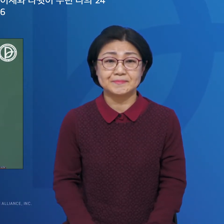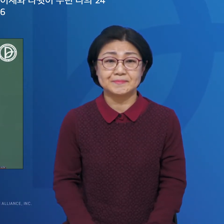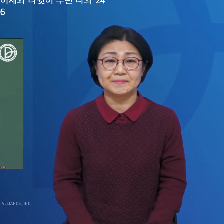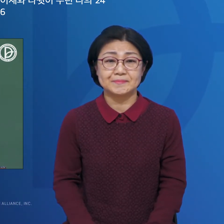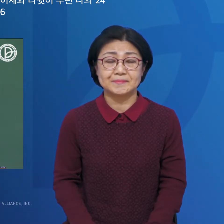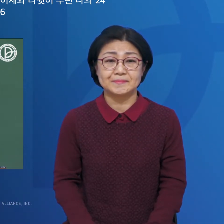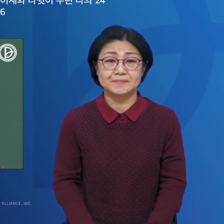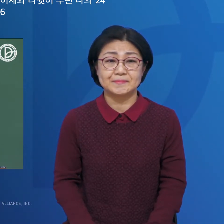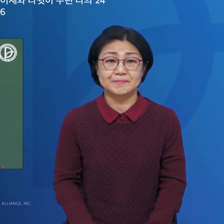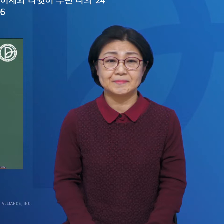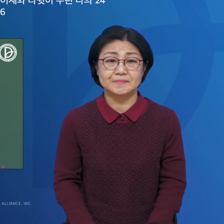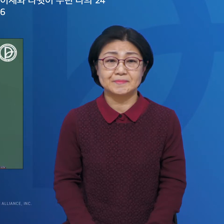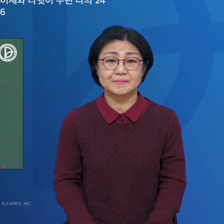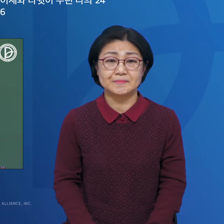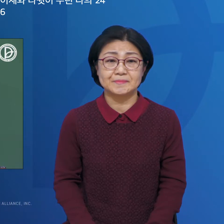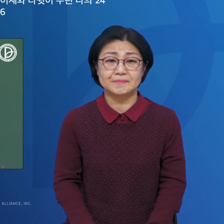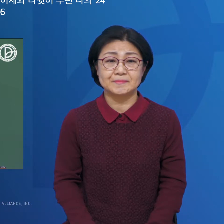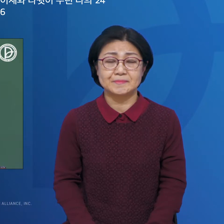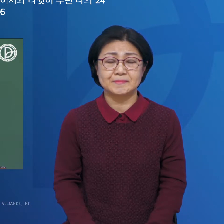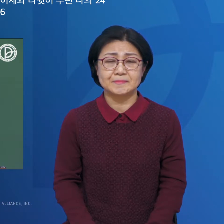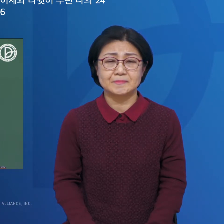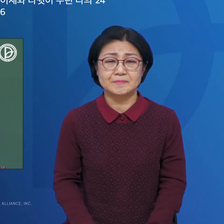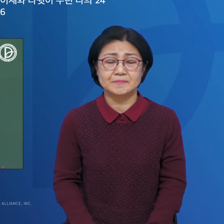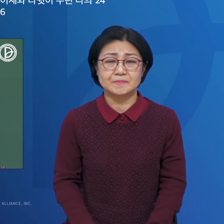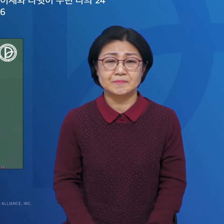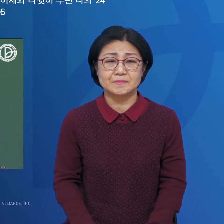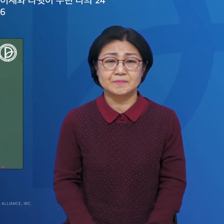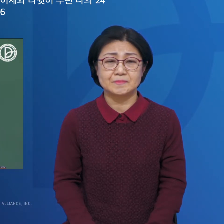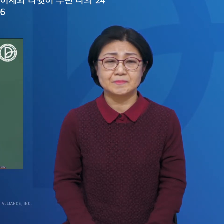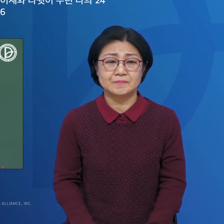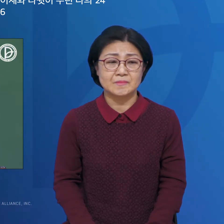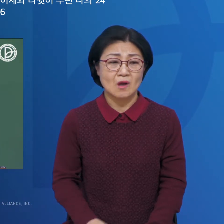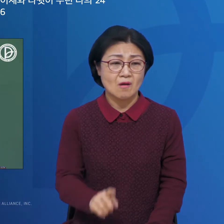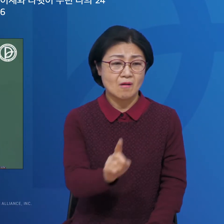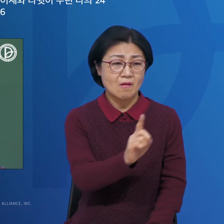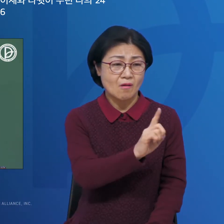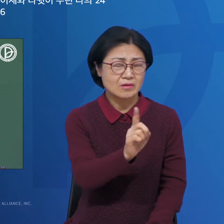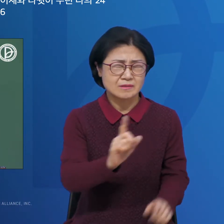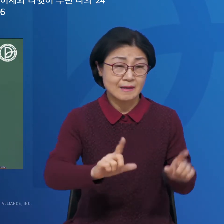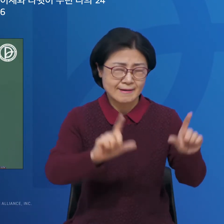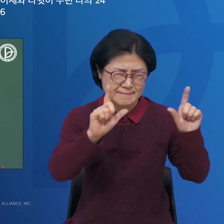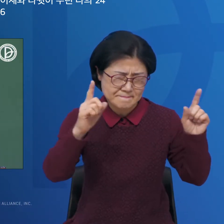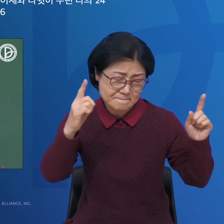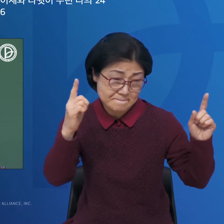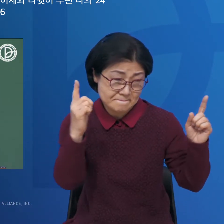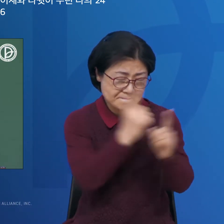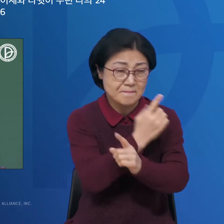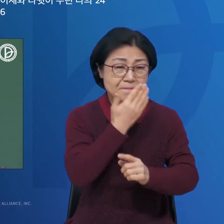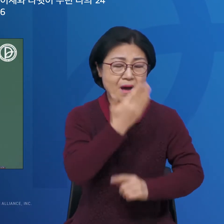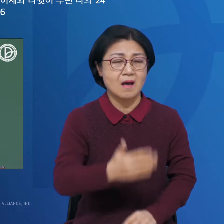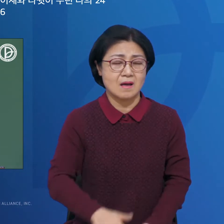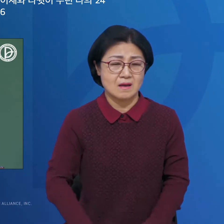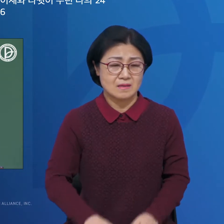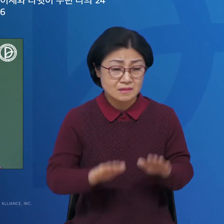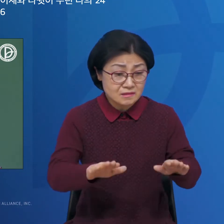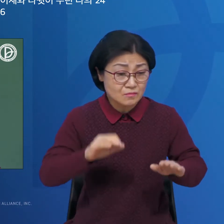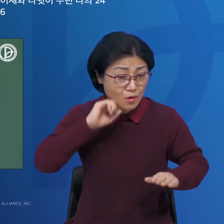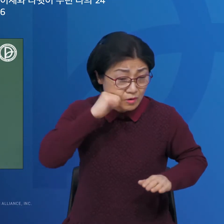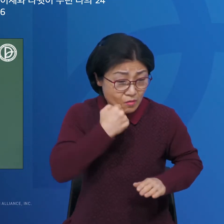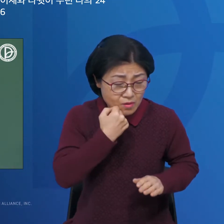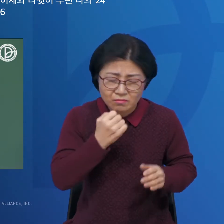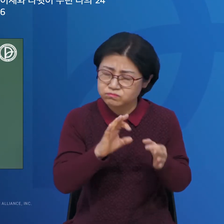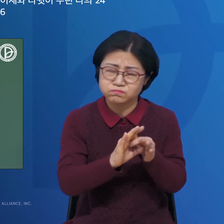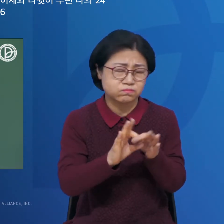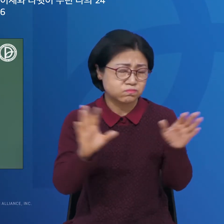같은데 내가 이걸 찾으면 무슨 소용이 있겠나 하지만요. 어느 날 뒤바뀝니다. Now, what you have to keep in mind is that I'm in the midst of disaster. So what's the point